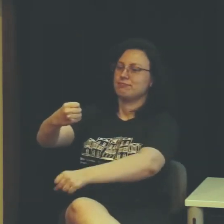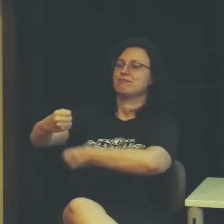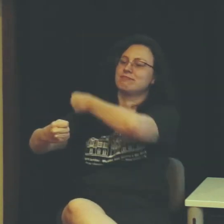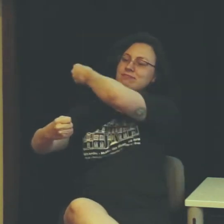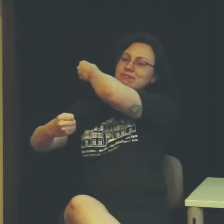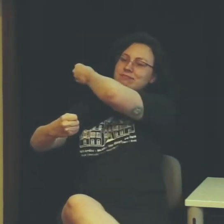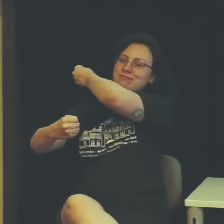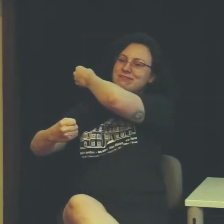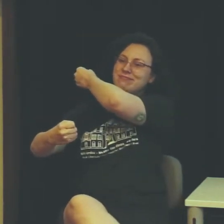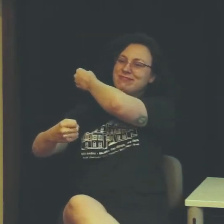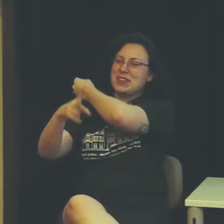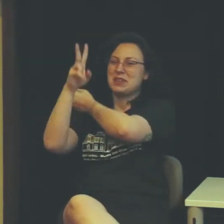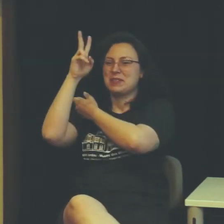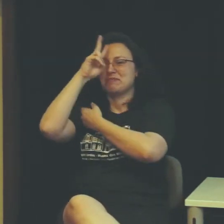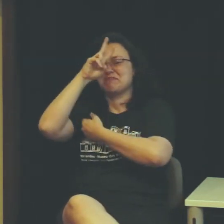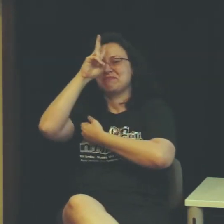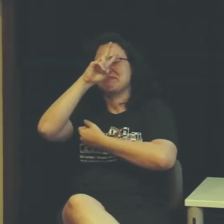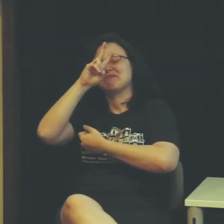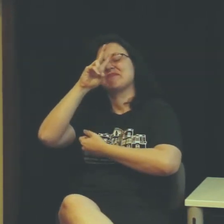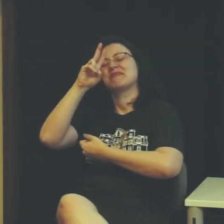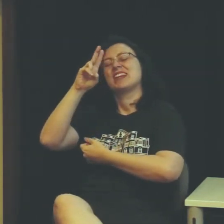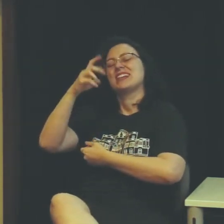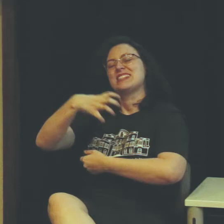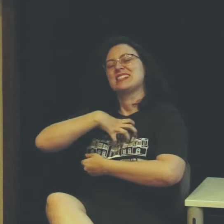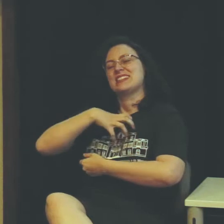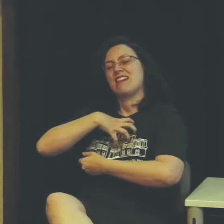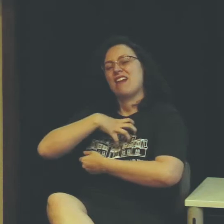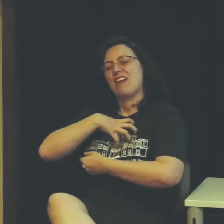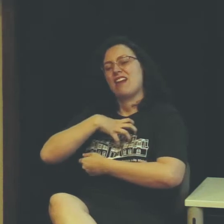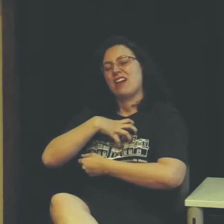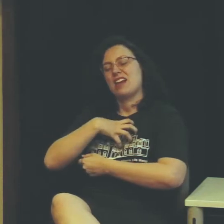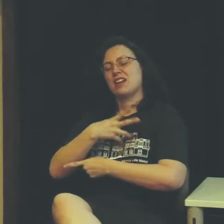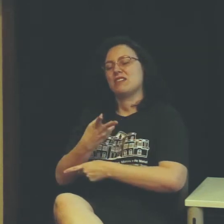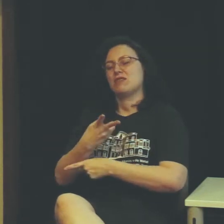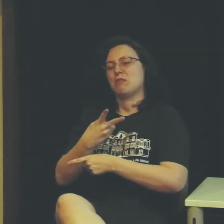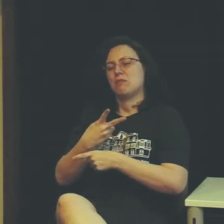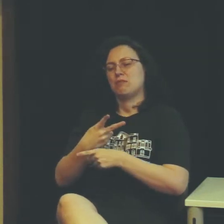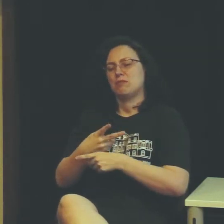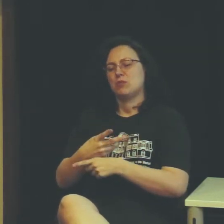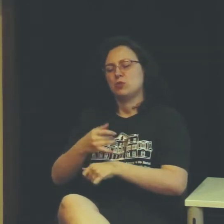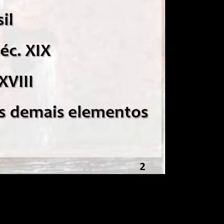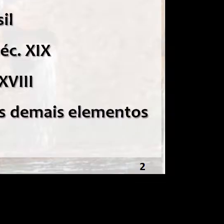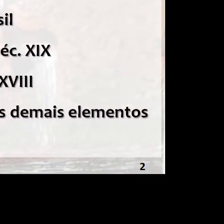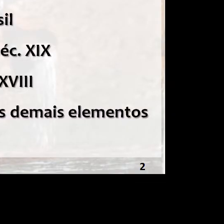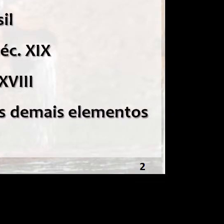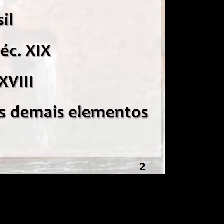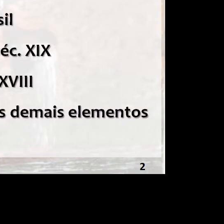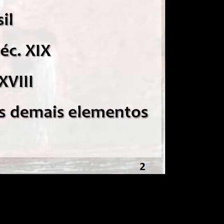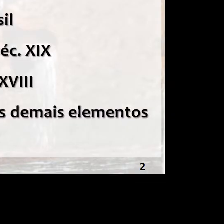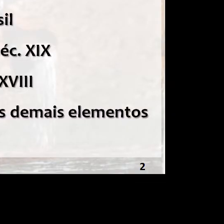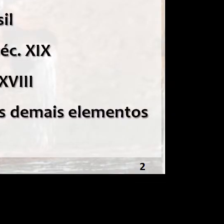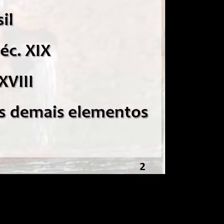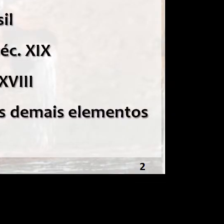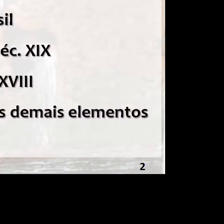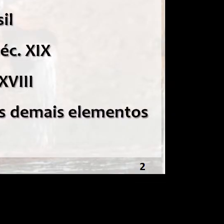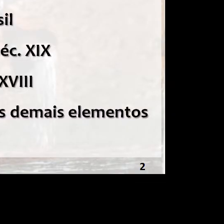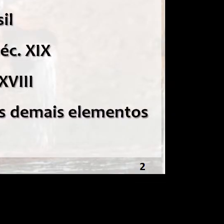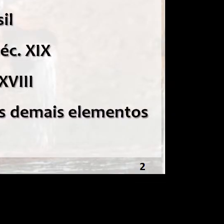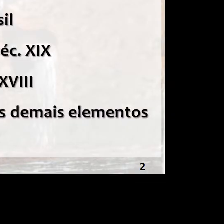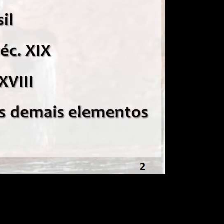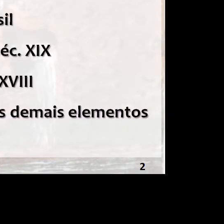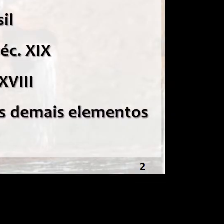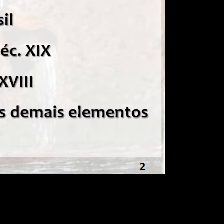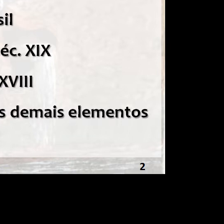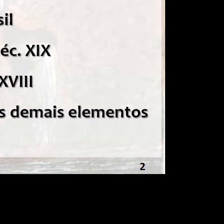vingança dos historiadores em ciência. Então, primeiro eu vou falar em termos mais atuais, né, o paládio hoje, e aí depois eu vou fazendo